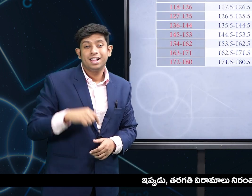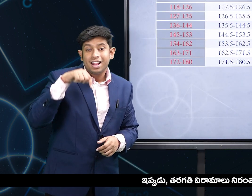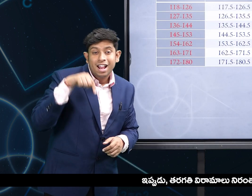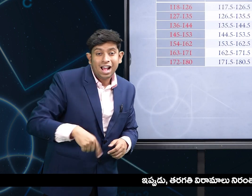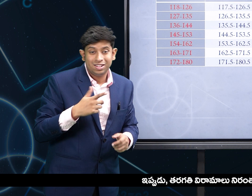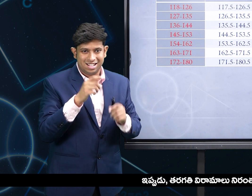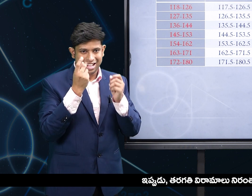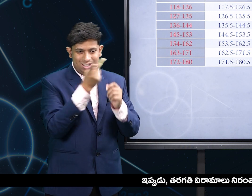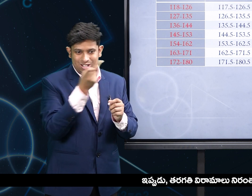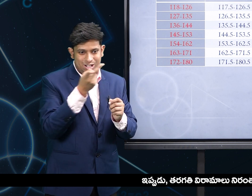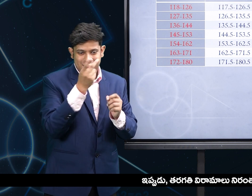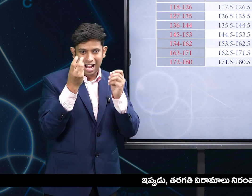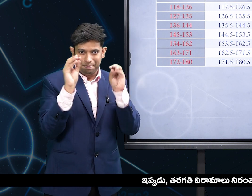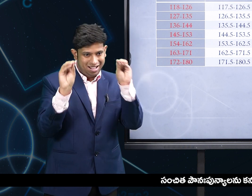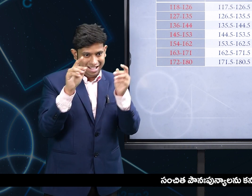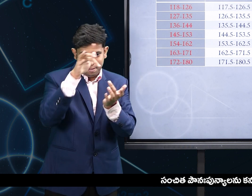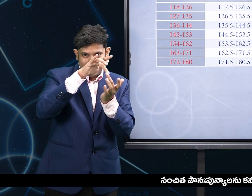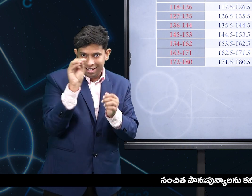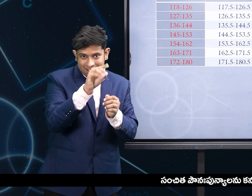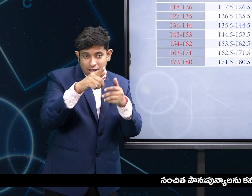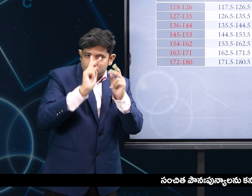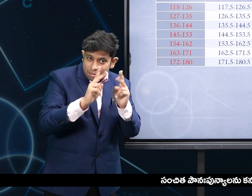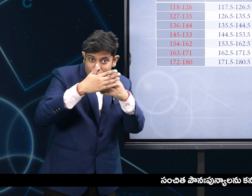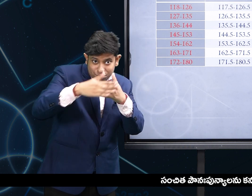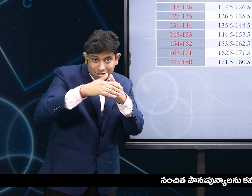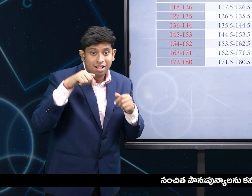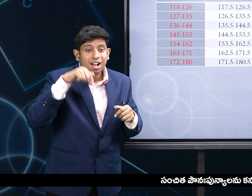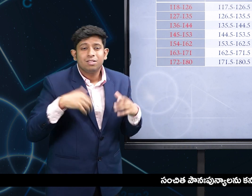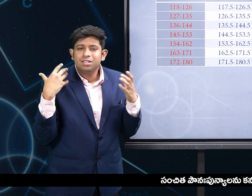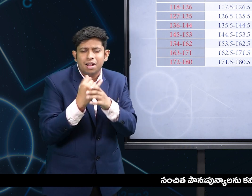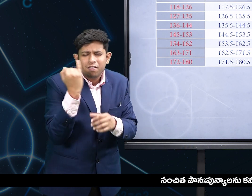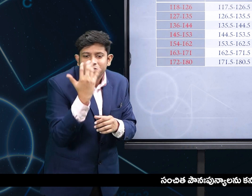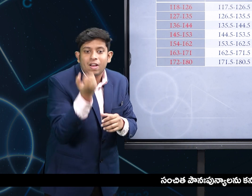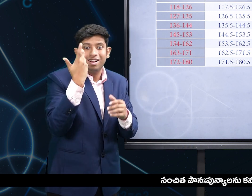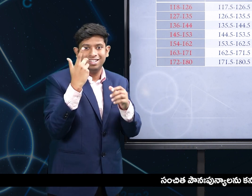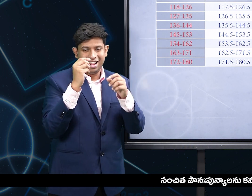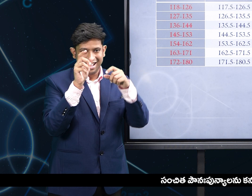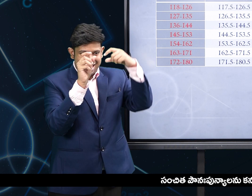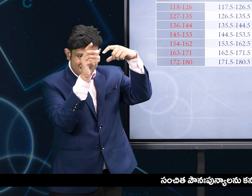ఇప్పుడు విరామాలు ఉంటాయి, సంచిత పౌనఃపున్యాలను కనుగొంటాము.